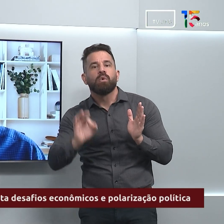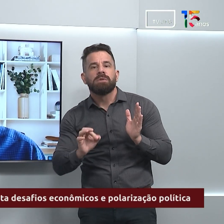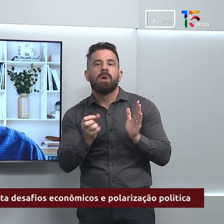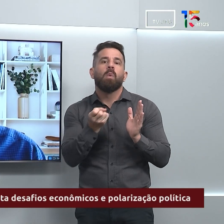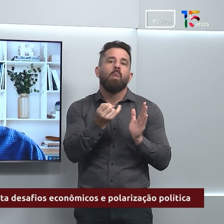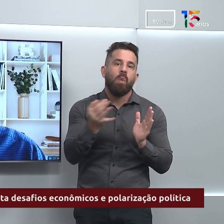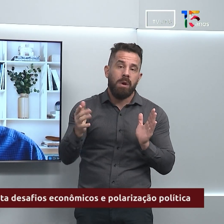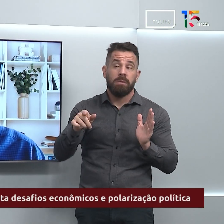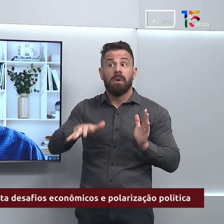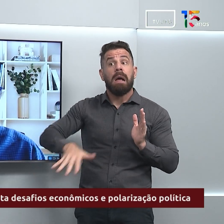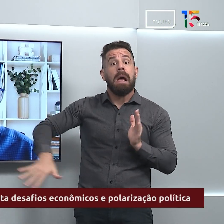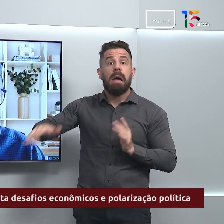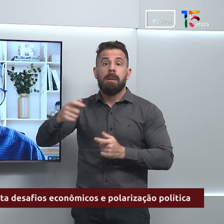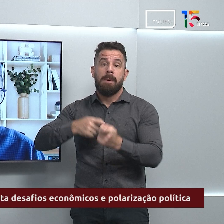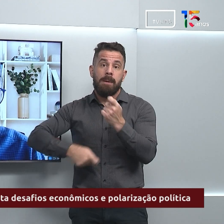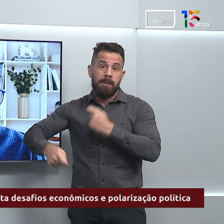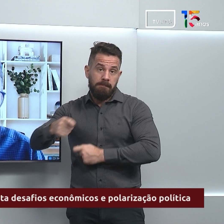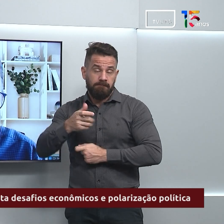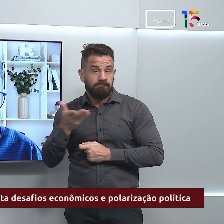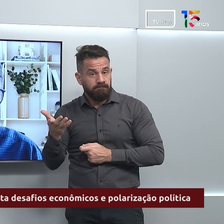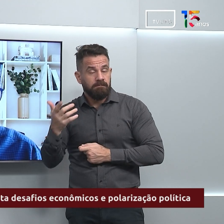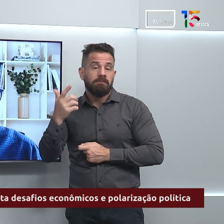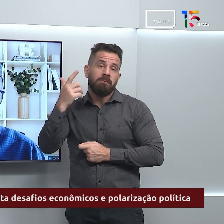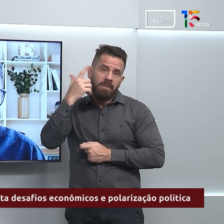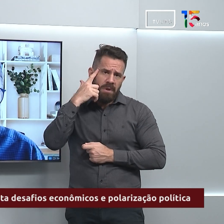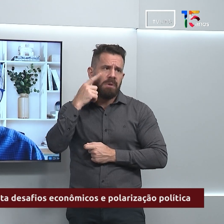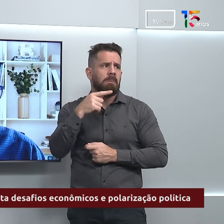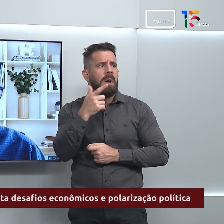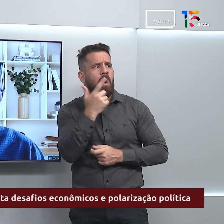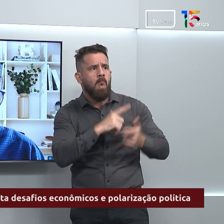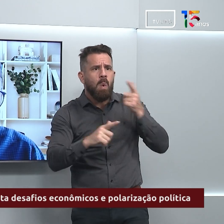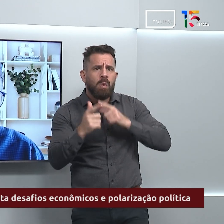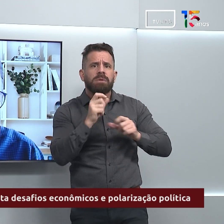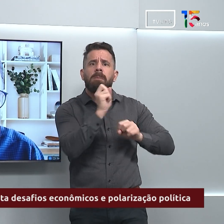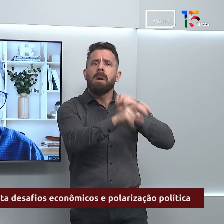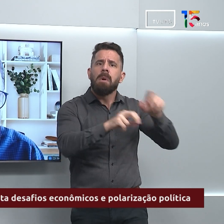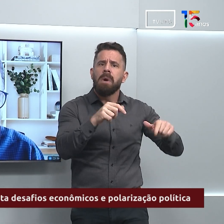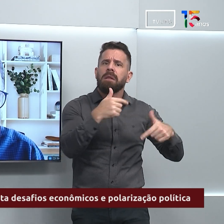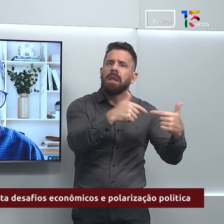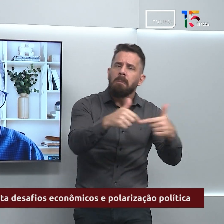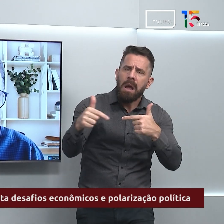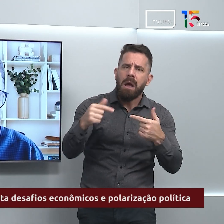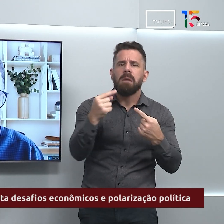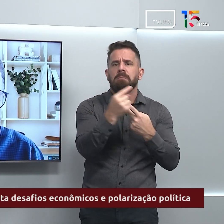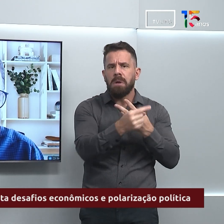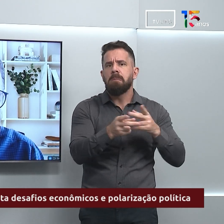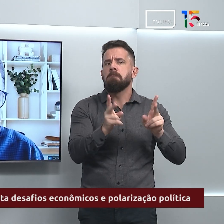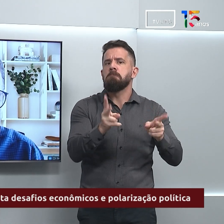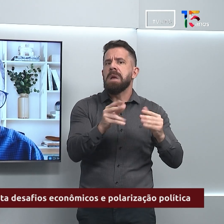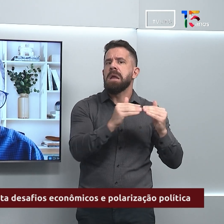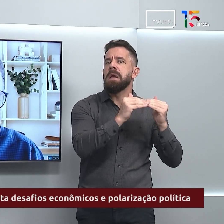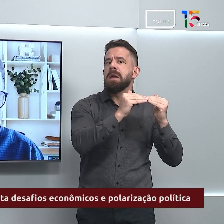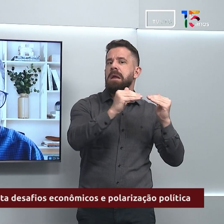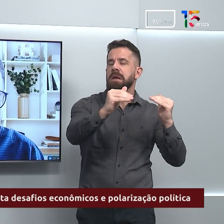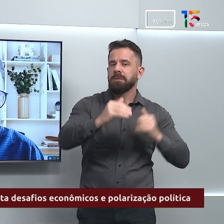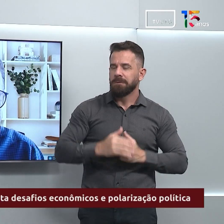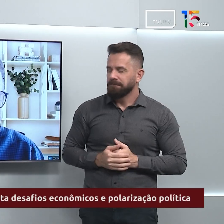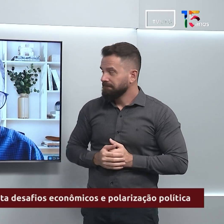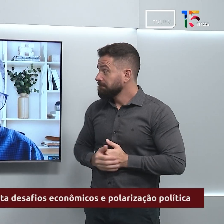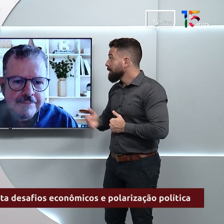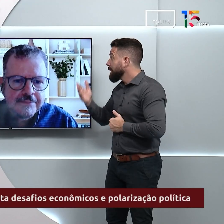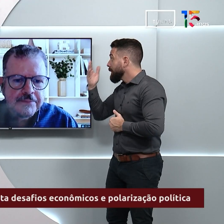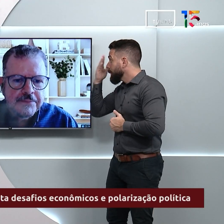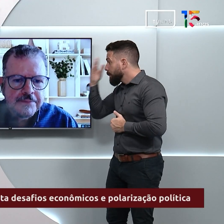expectativa, e esses ganhos, né, no campo do emprego e tal, eles devem se manter. Tá certo, muito obrigada. A gente conversou com o Sérgio